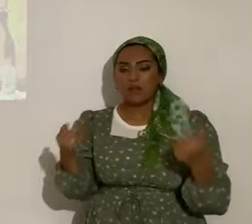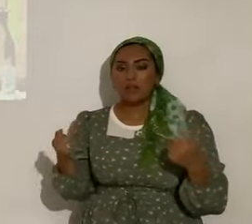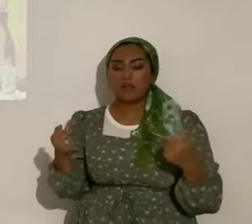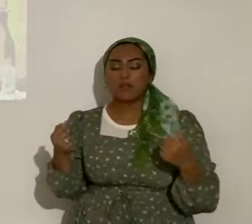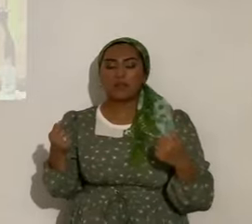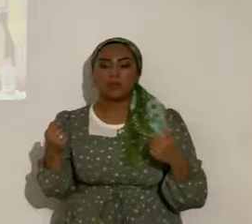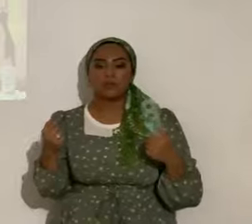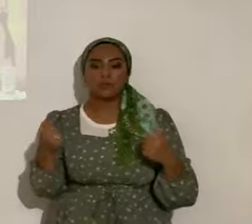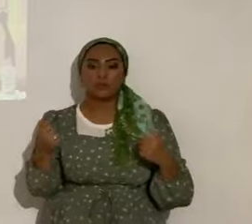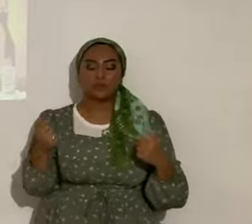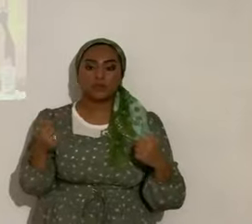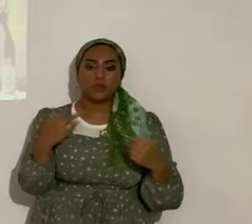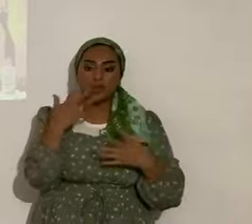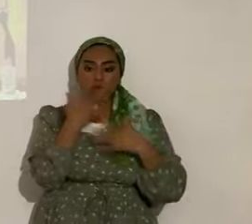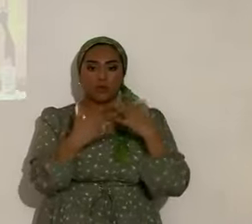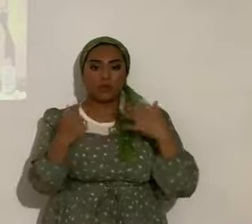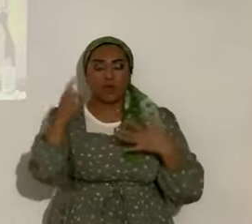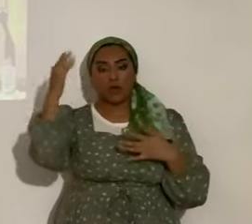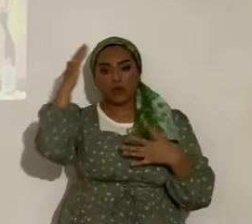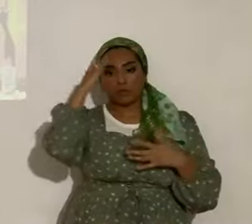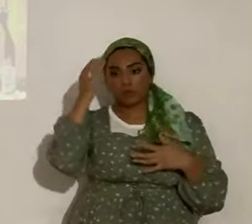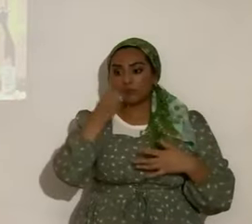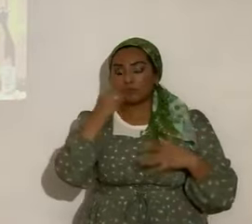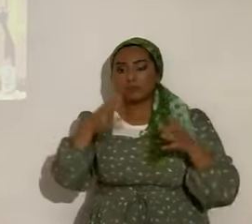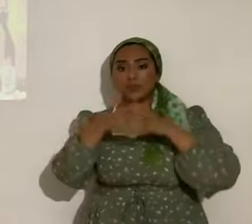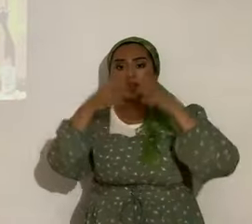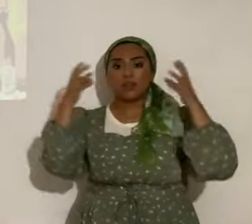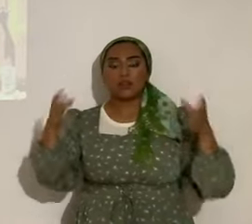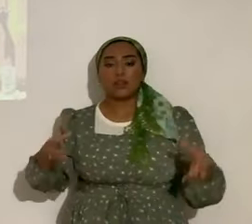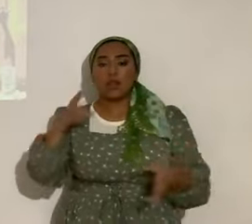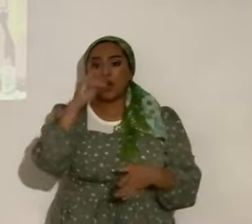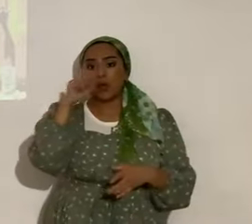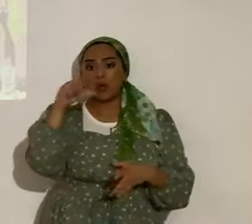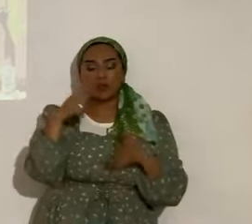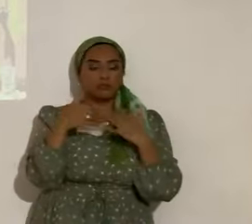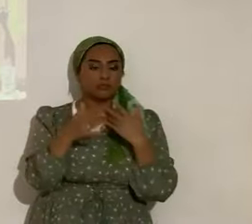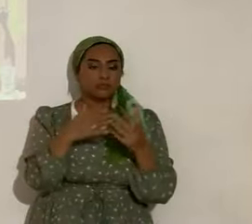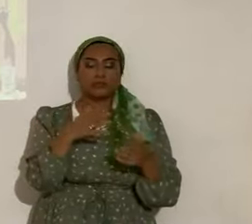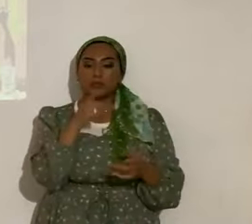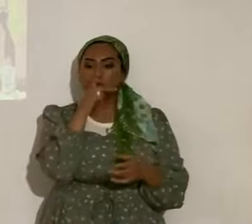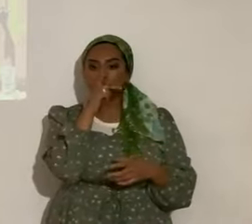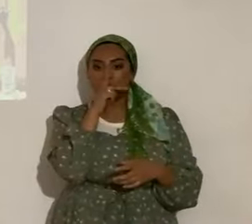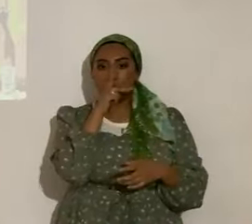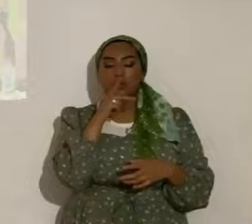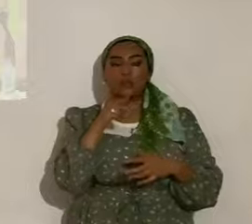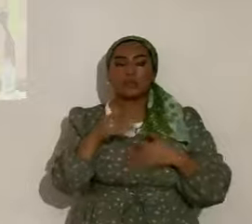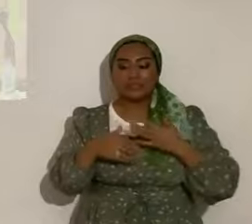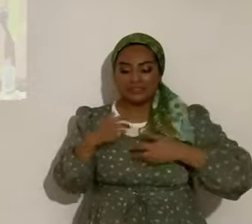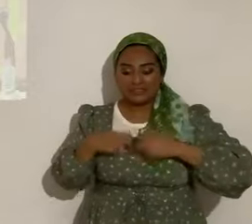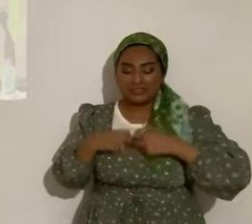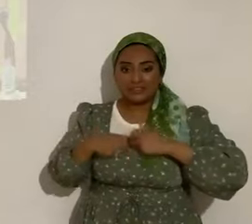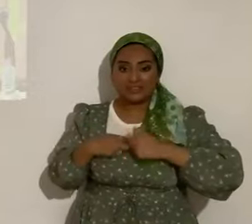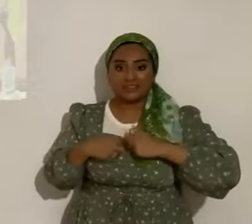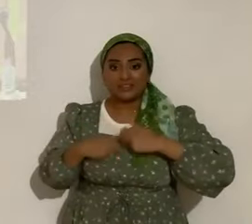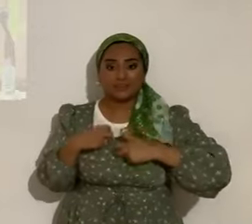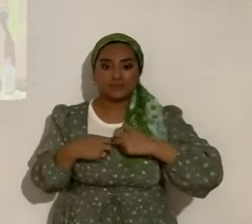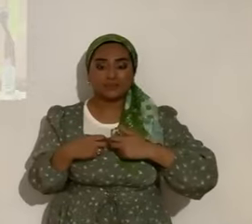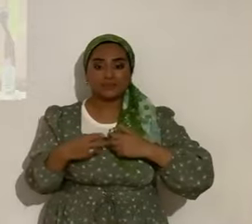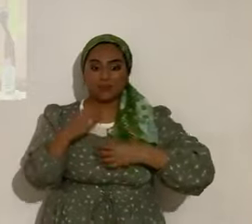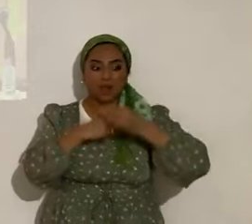personales. Alguien que sabe que comer mucha grasa, aunque sea kosher, le va a causar daño y si